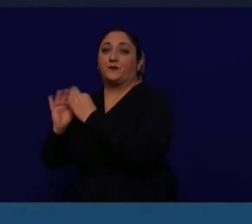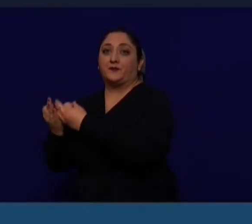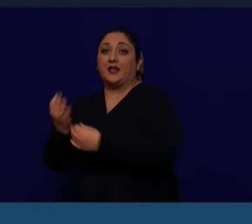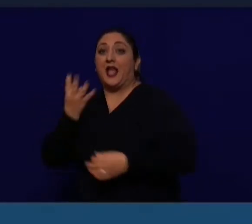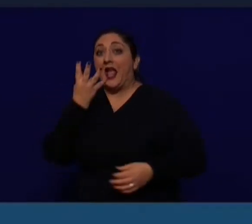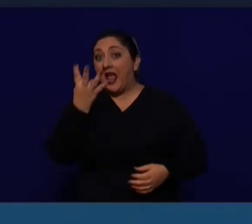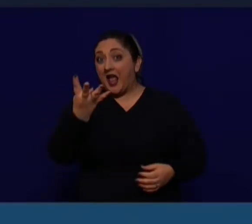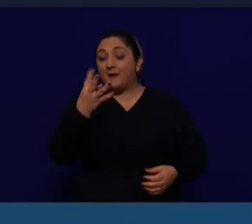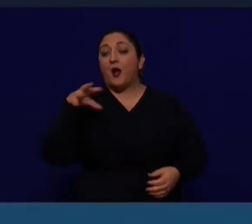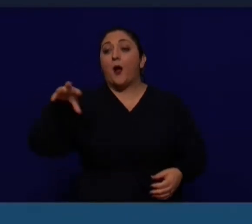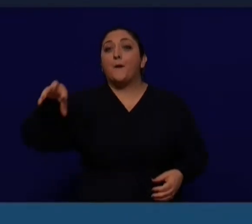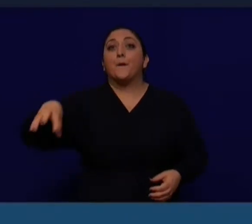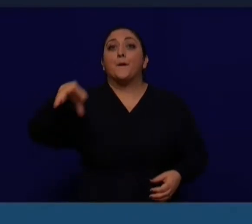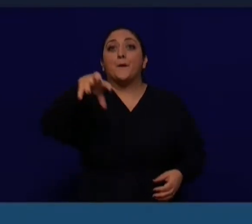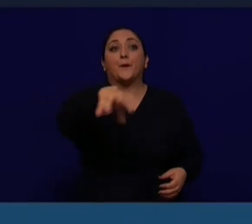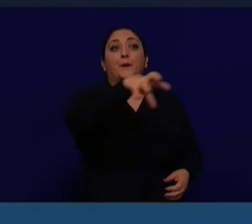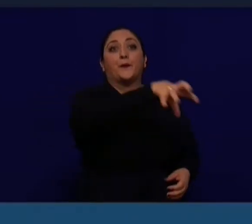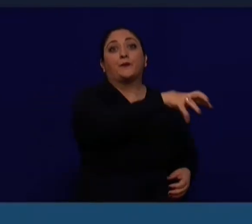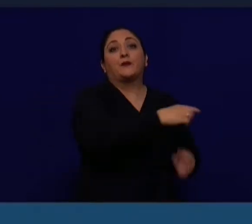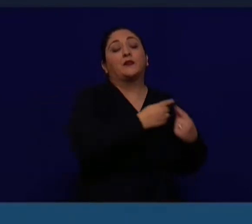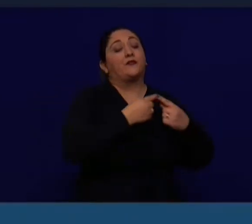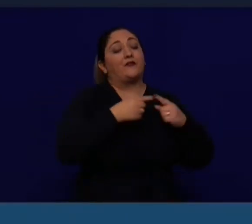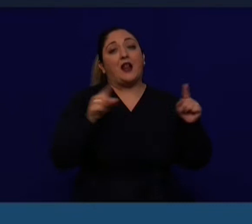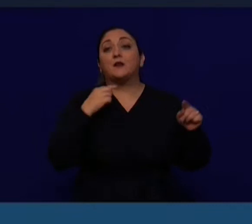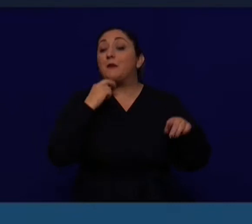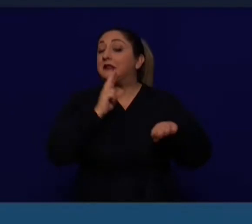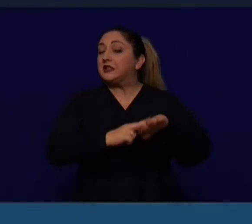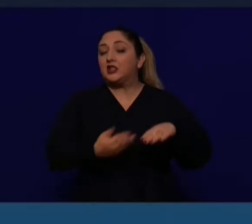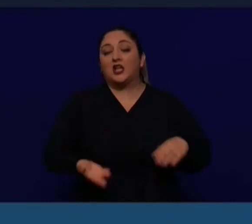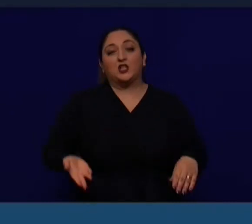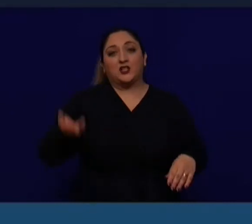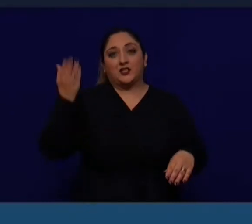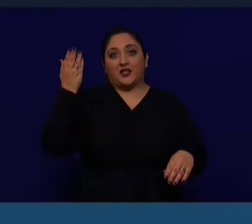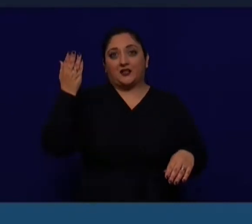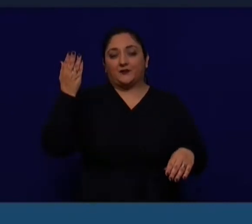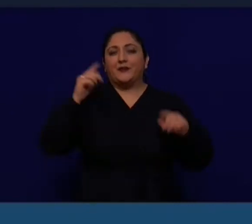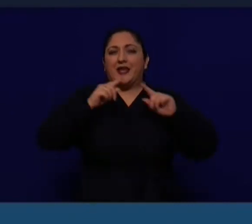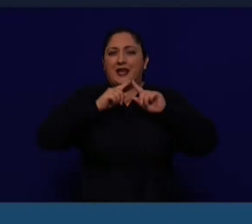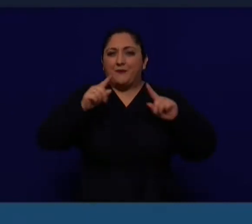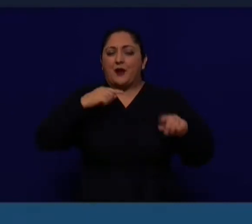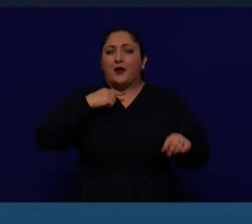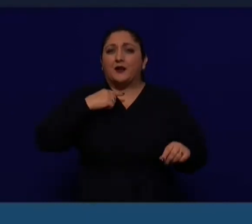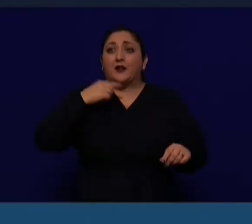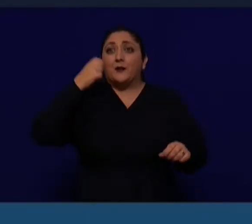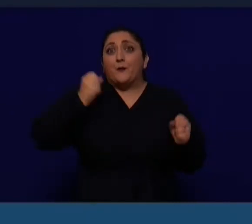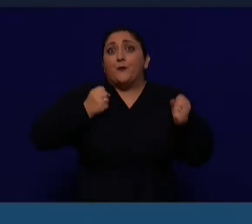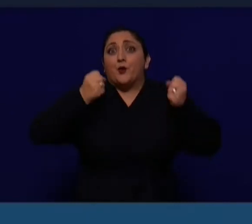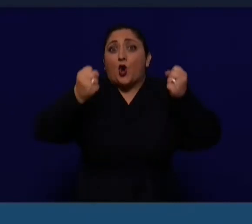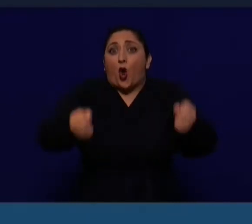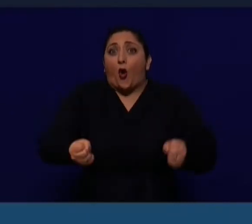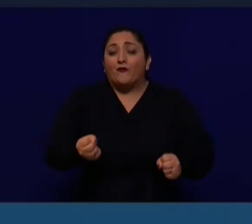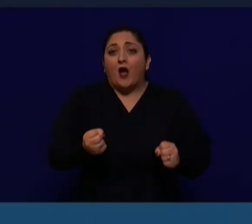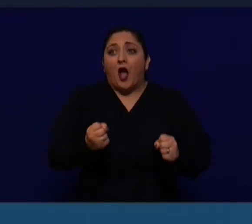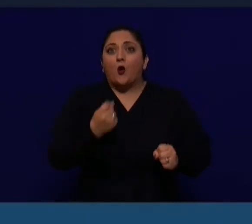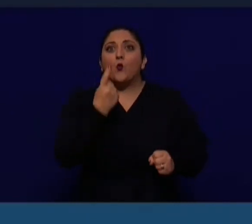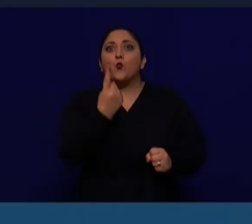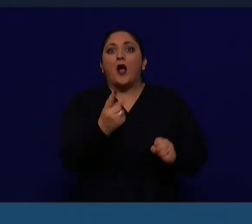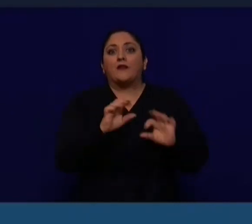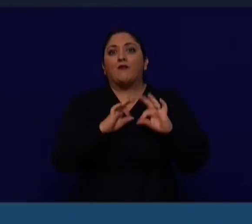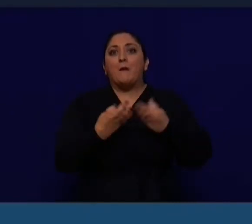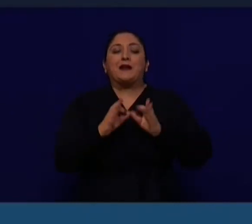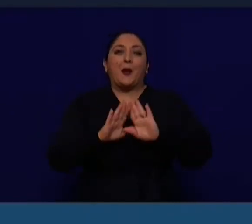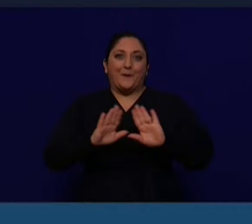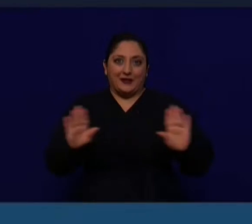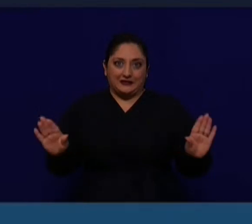differenti. Il-messaġġ huwa ċar li aħna qed ngħidu il-limita għal-babil tiegħek għal-household tiegħek, però jekk inti ddeċidejt